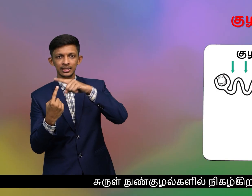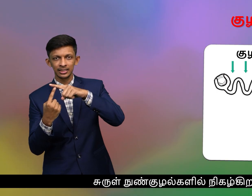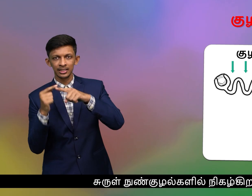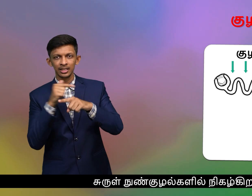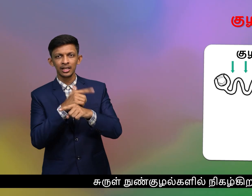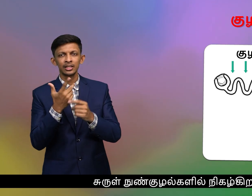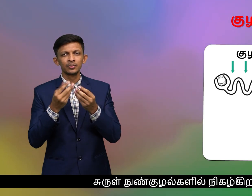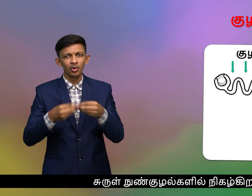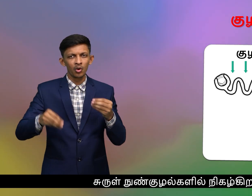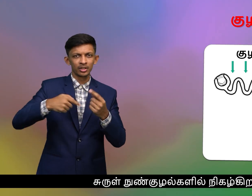நிகழ்கிறது.